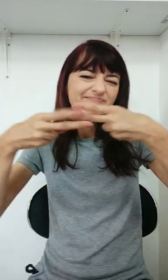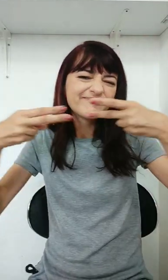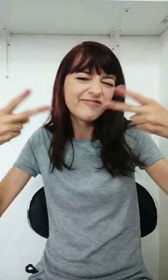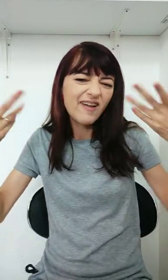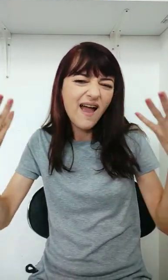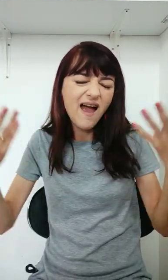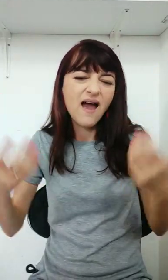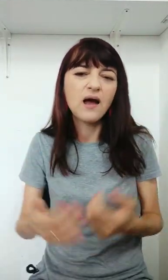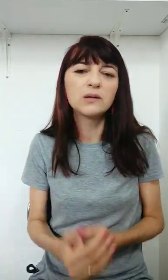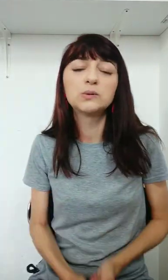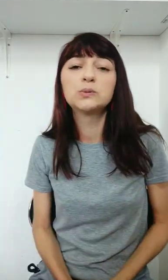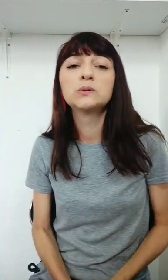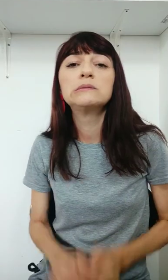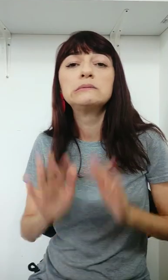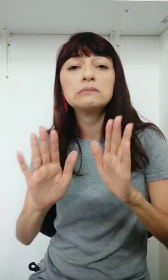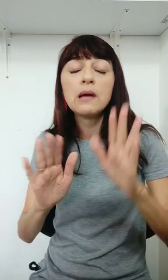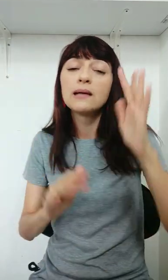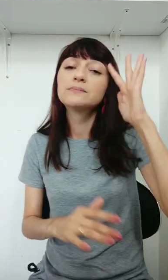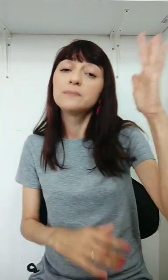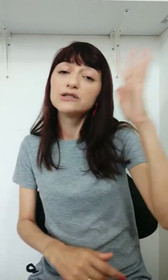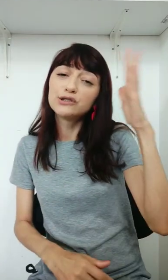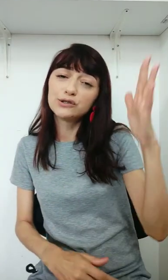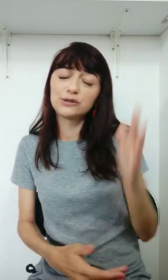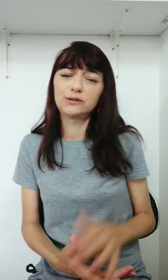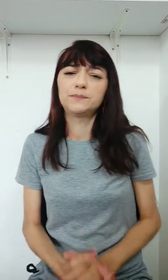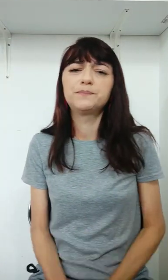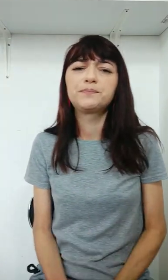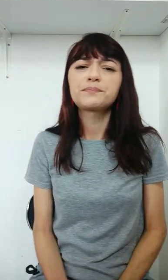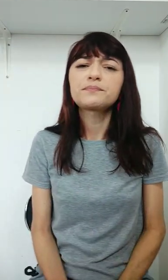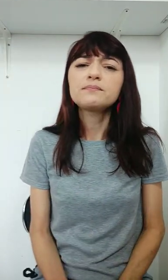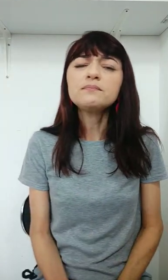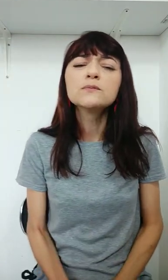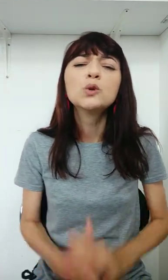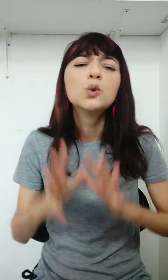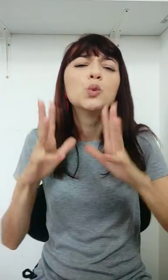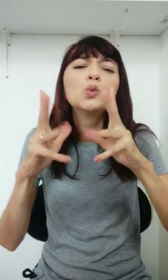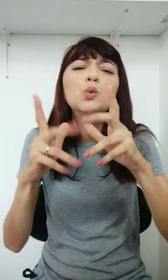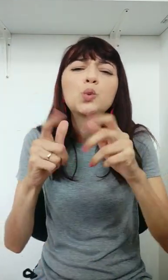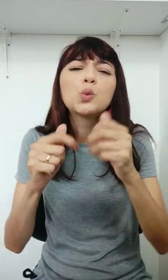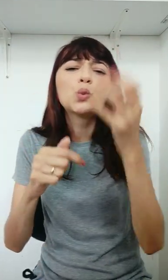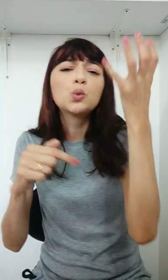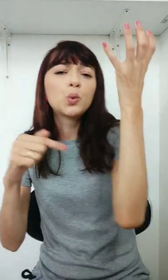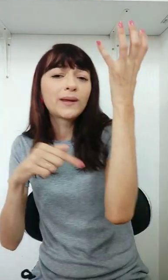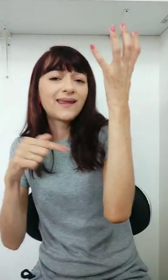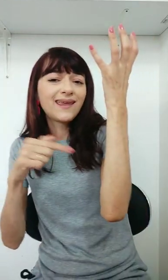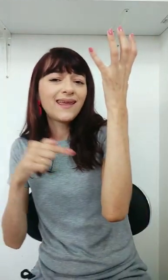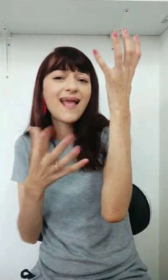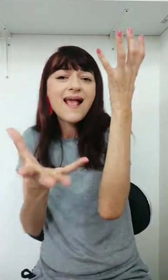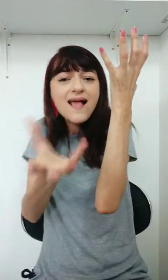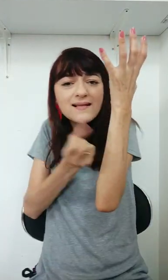naquele local talvez não é um ambiente tão propício, né? Às vezes naquele local temos um ar muito poluído,